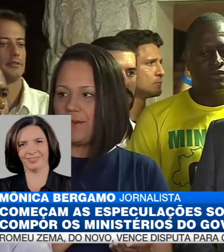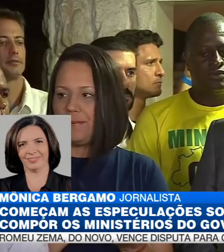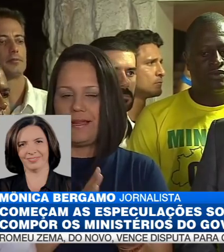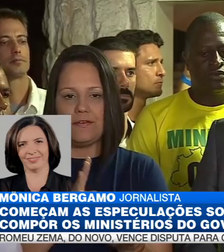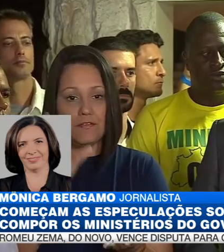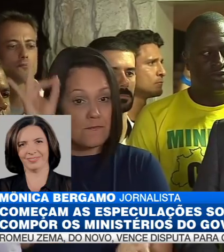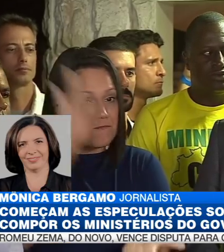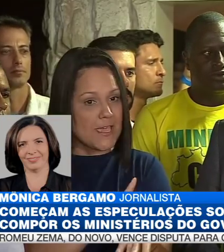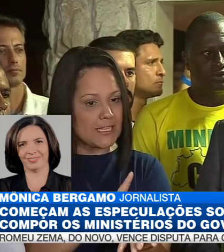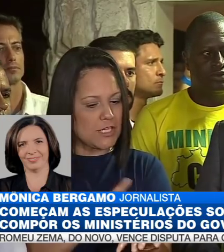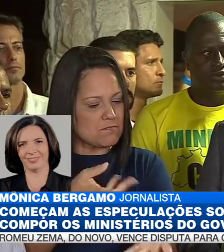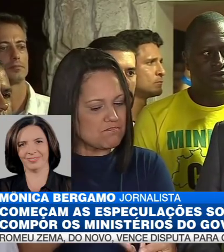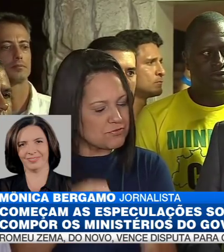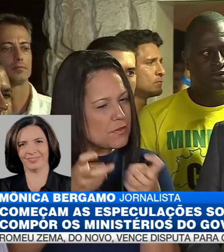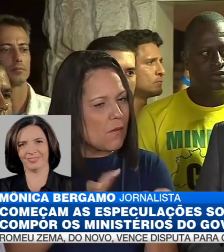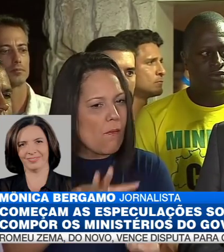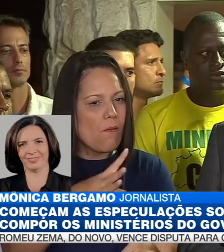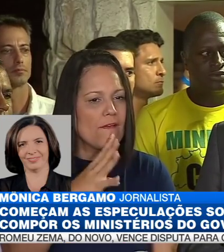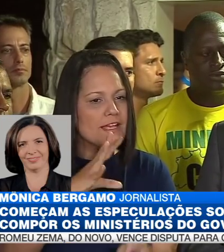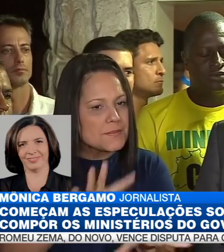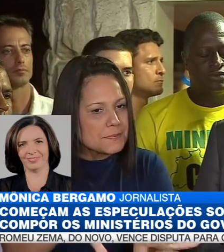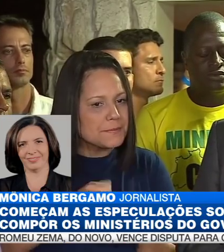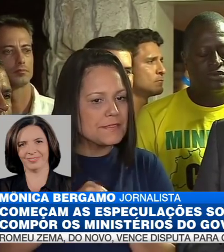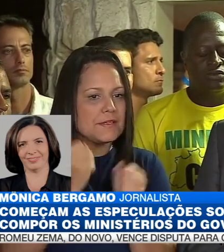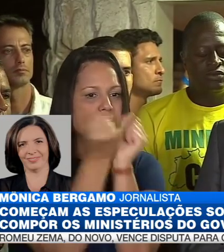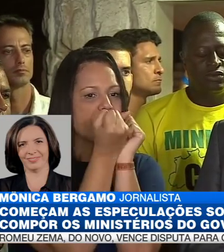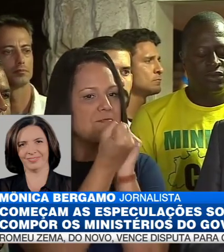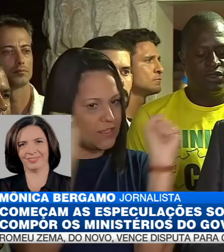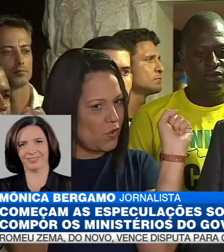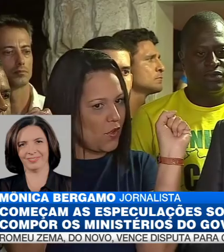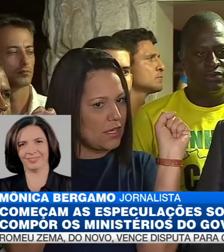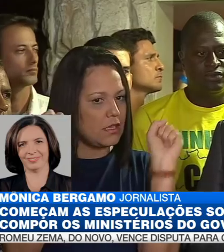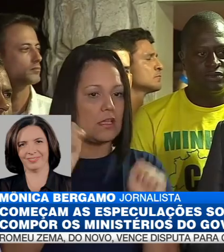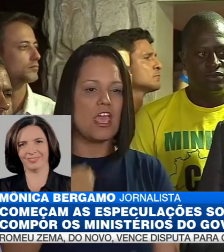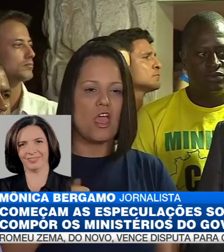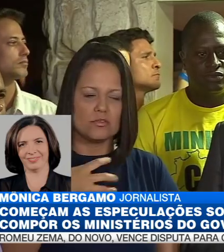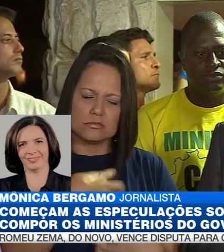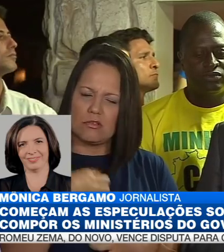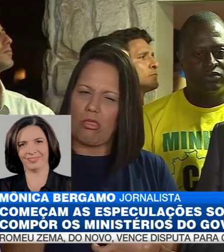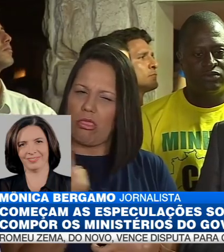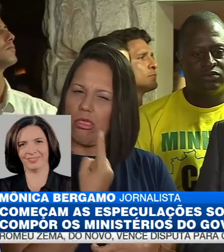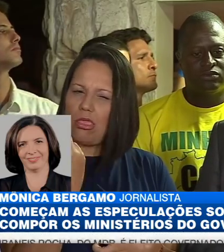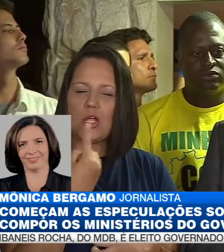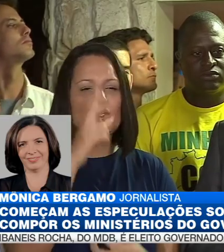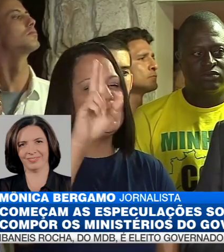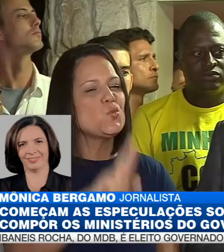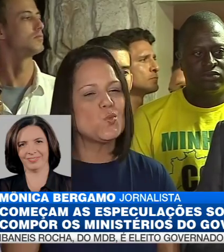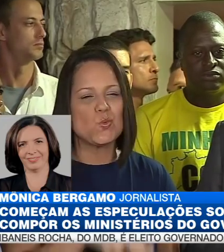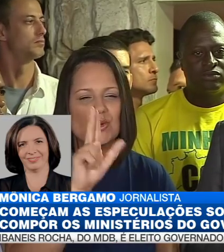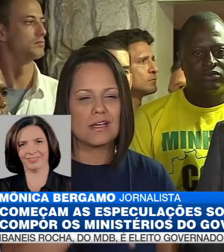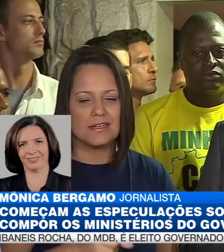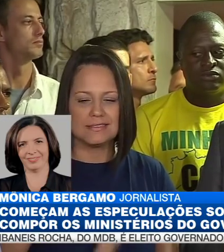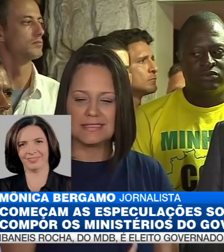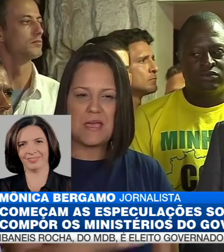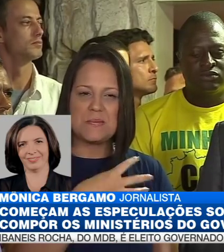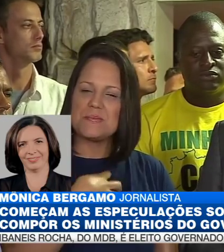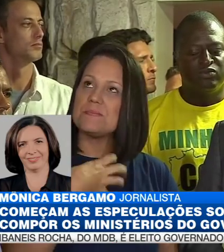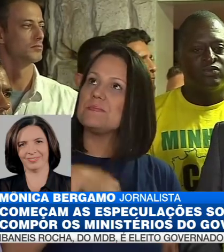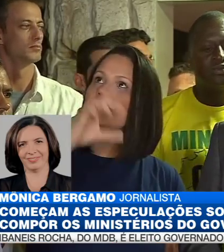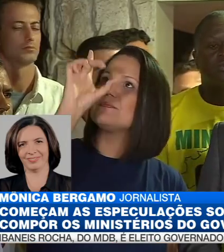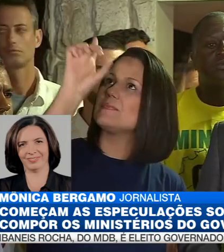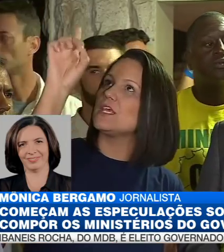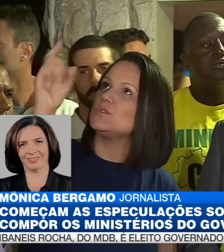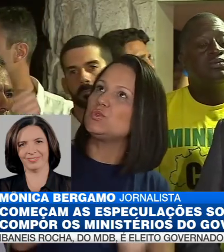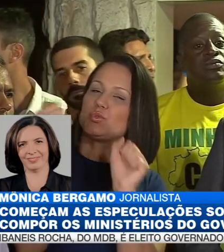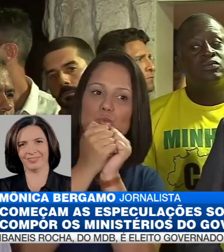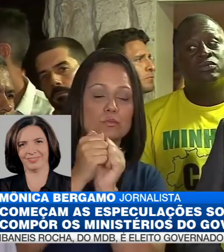declarou voto nele e agora é cotada para o Ministério da Justiça. Um outro nome que passou a circular também é o do ministro Ives Gandra Martins,